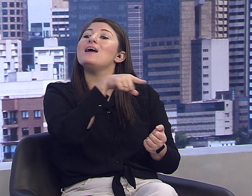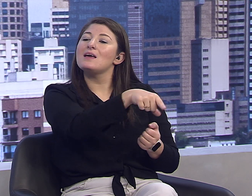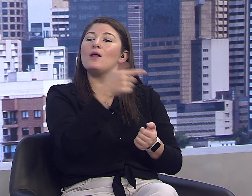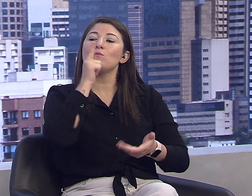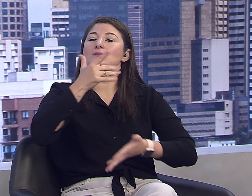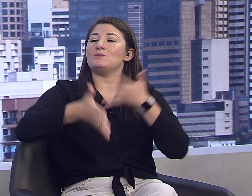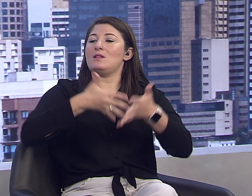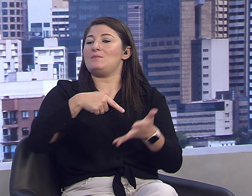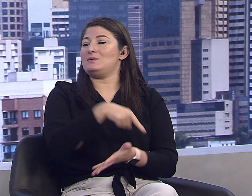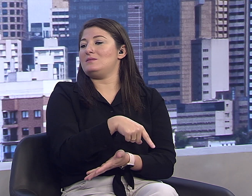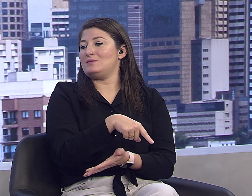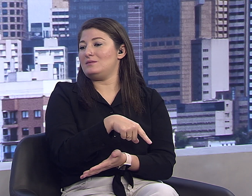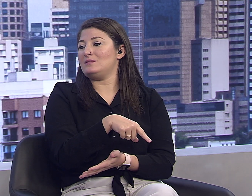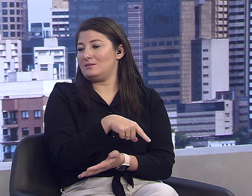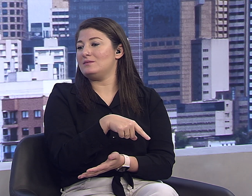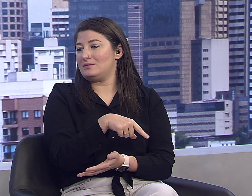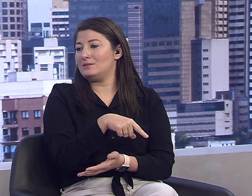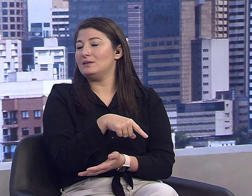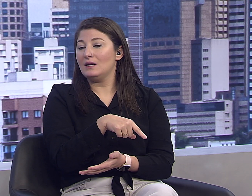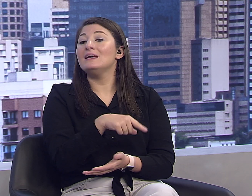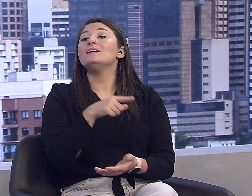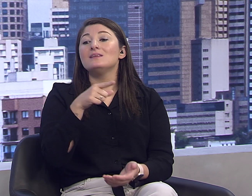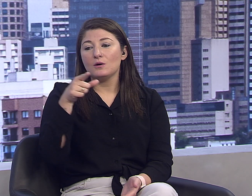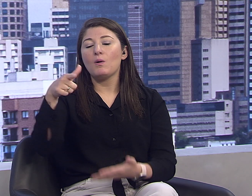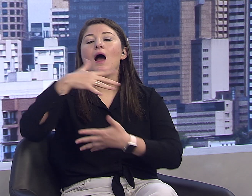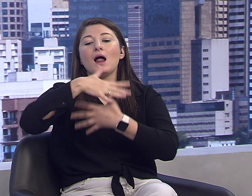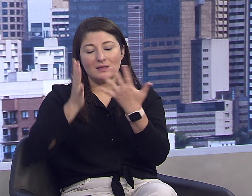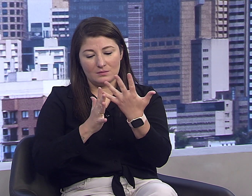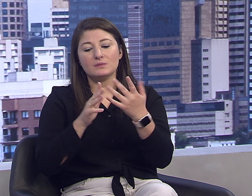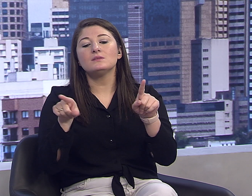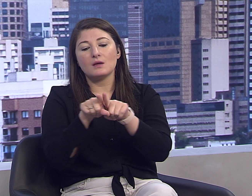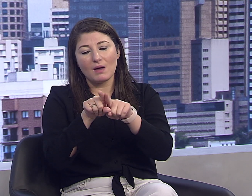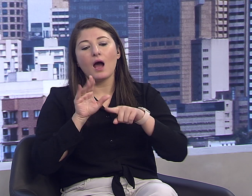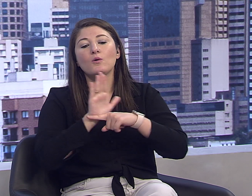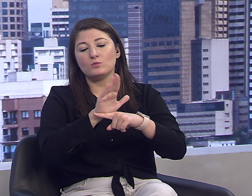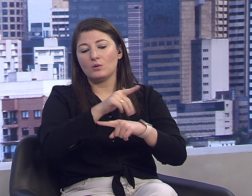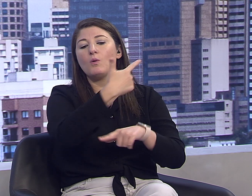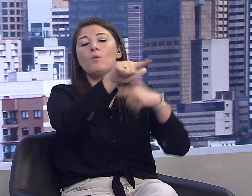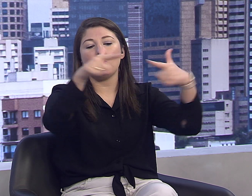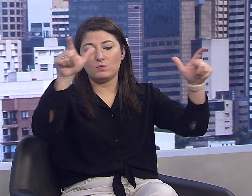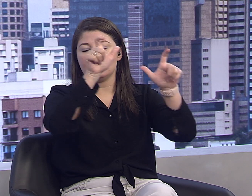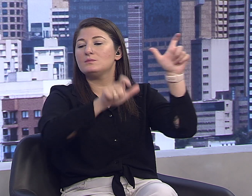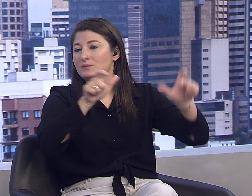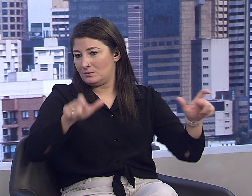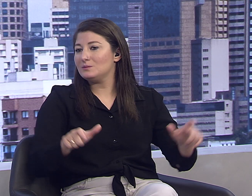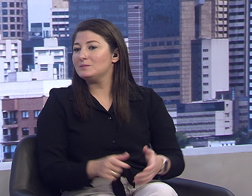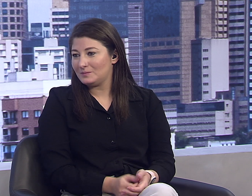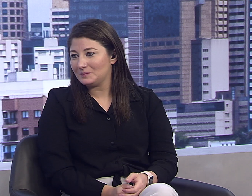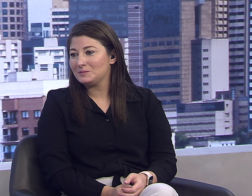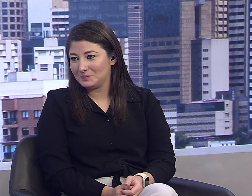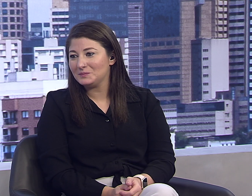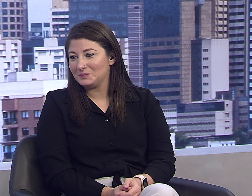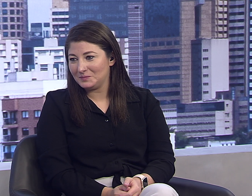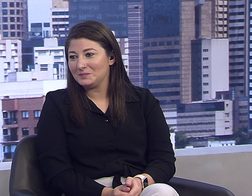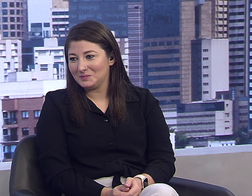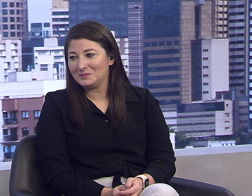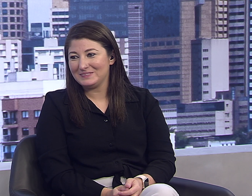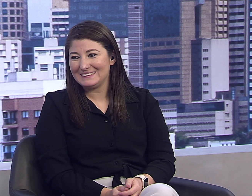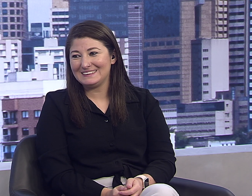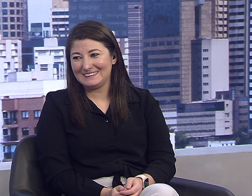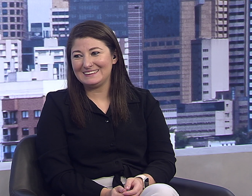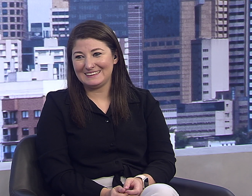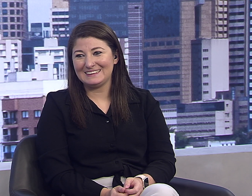básica se dava pela língua de sinais. Então, a Libras, ela também, às vezes, é um caminho para